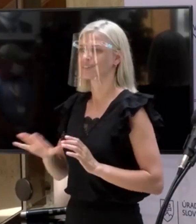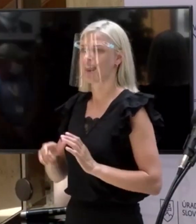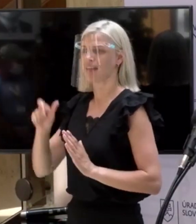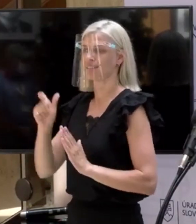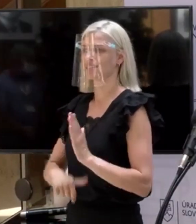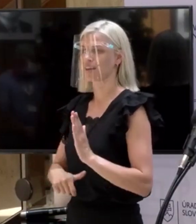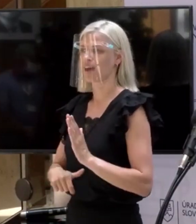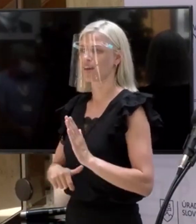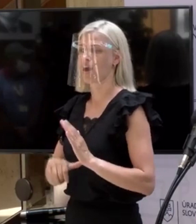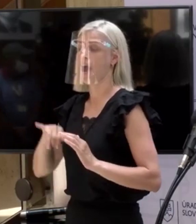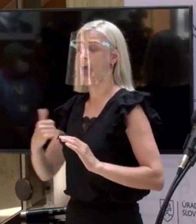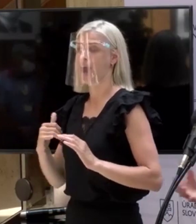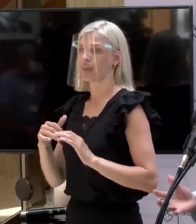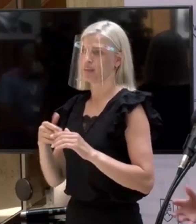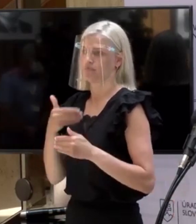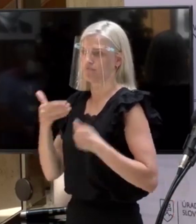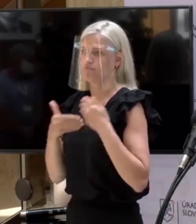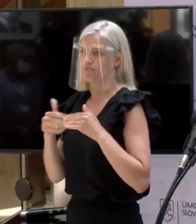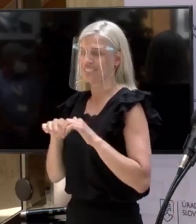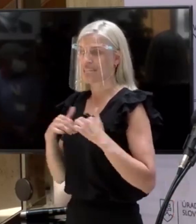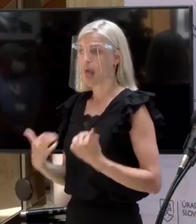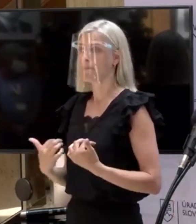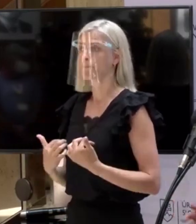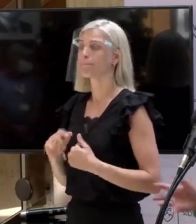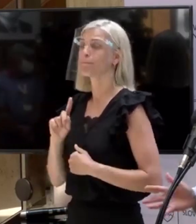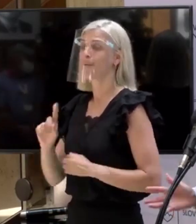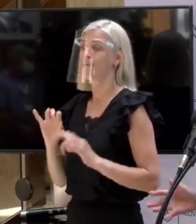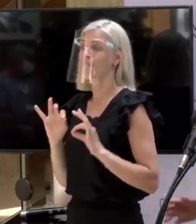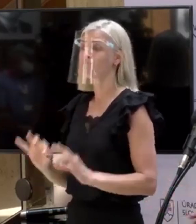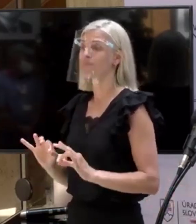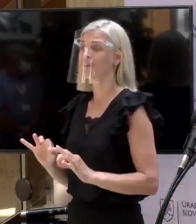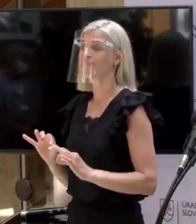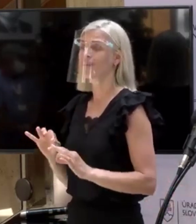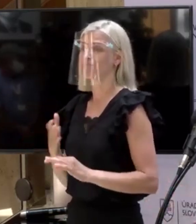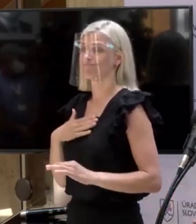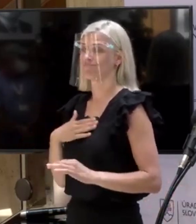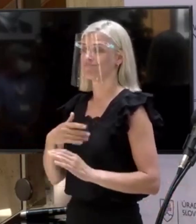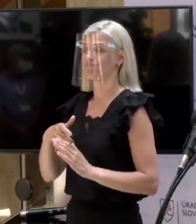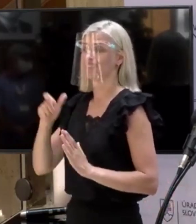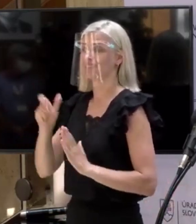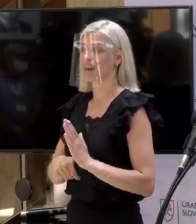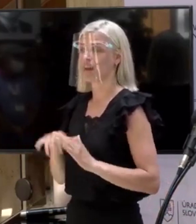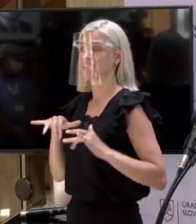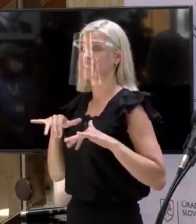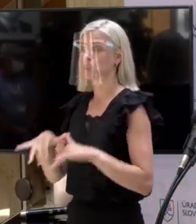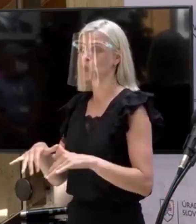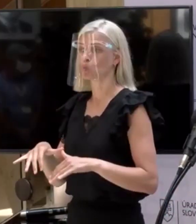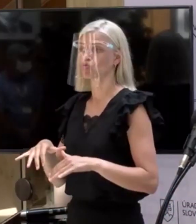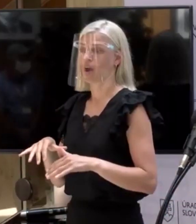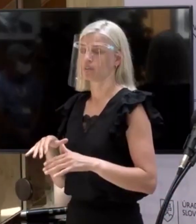ohľadom organizácie snemu a potom všetko, čo s tým súvisí. Ale s ohľadom na to, že naša strana je súčasťou vlády, tak si myslím,